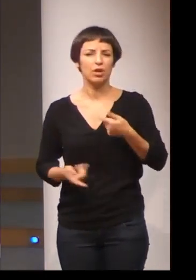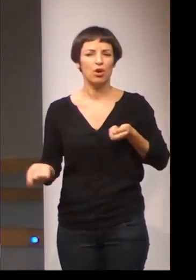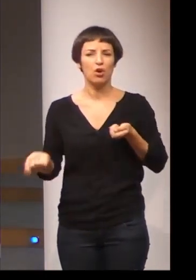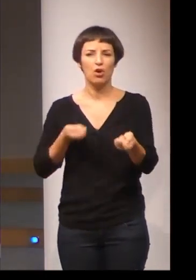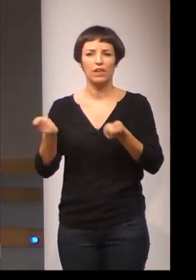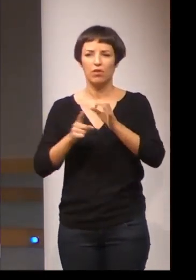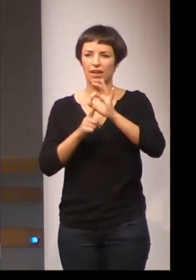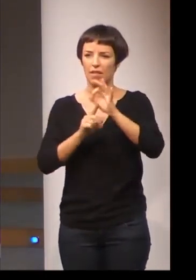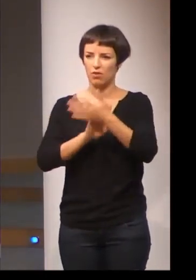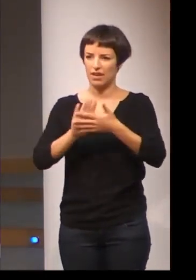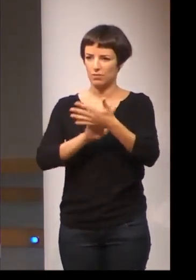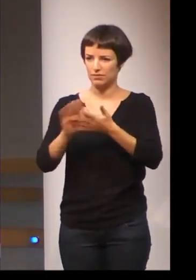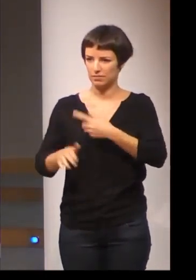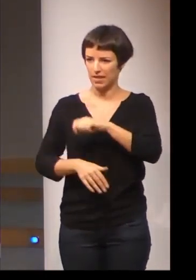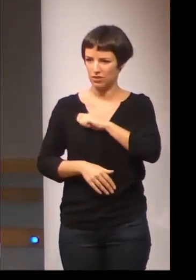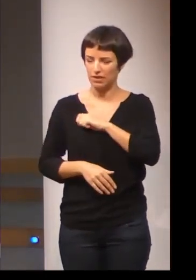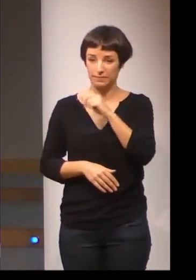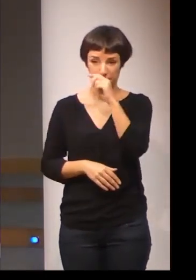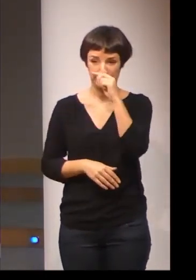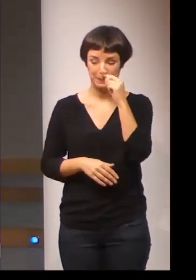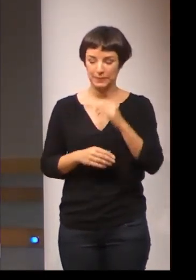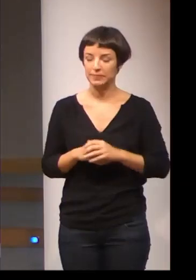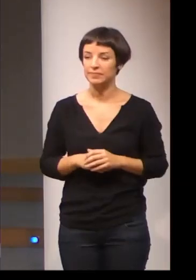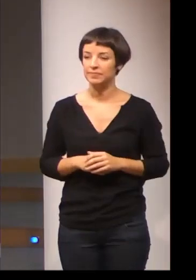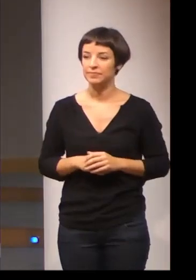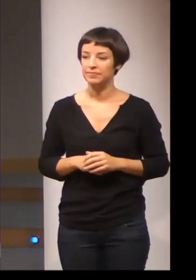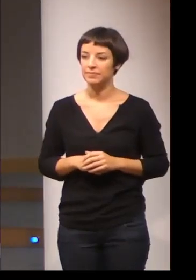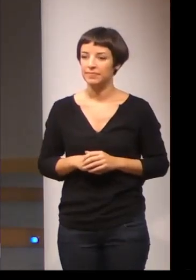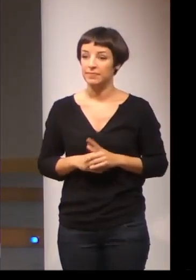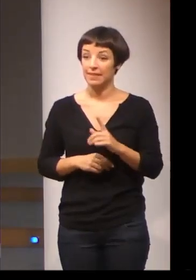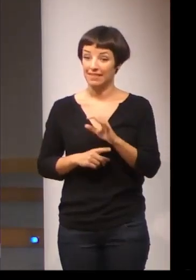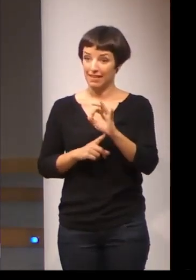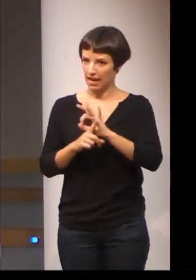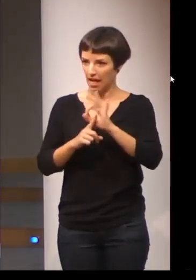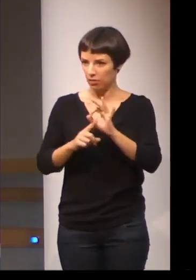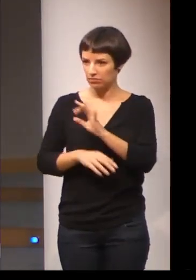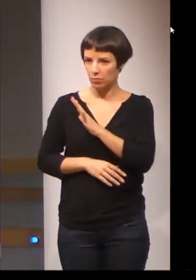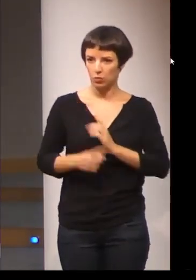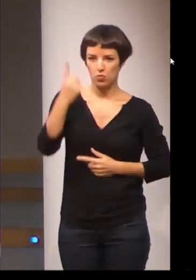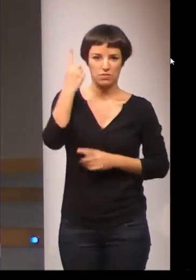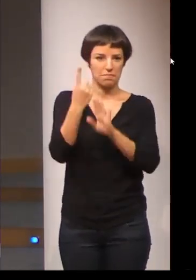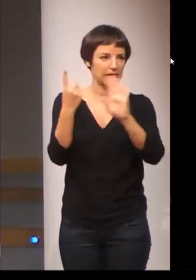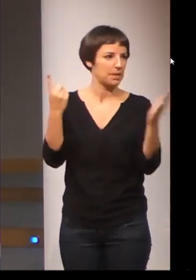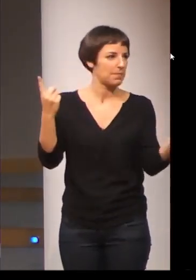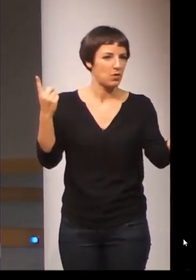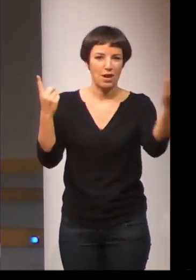del grado en lengua de signos española, que es el grado, de momento no tenemos otro,